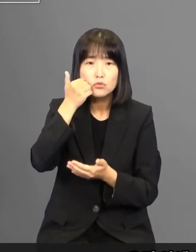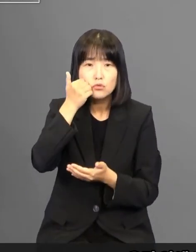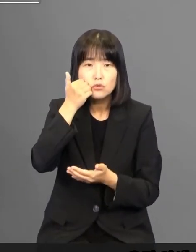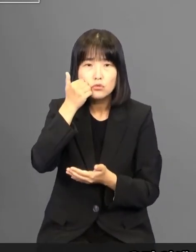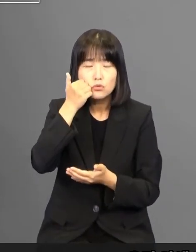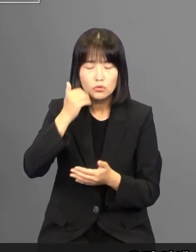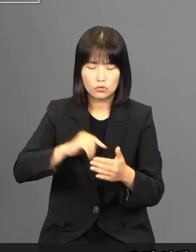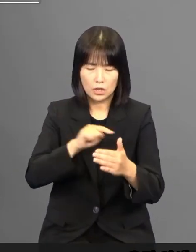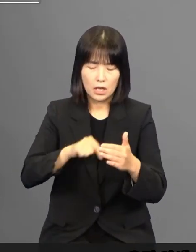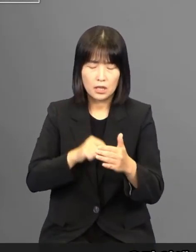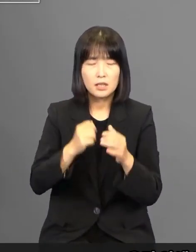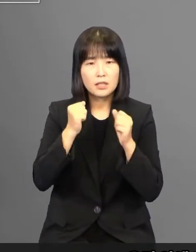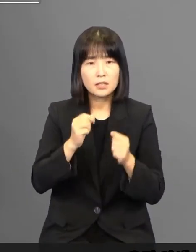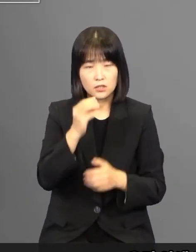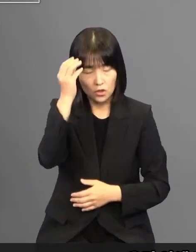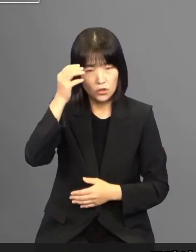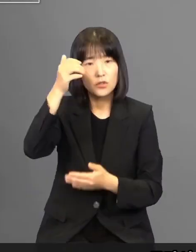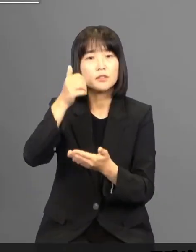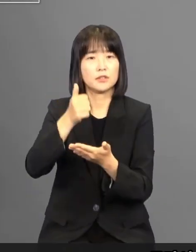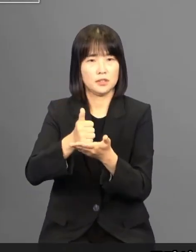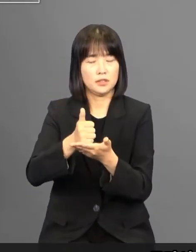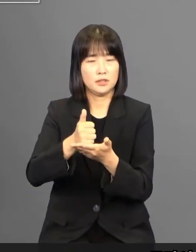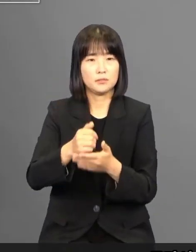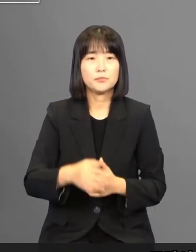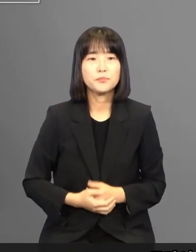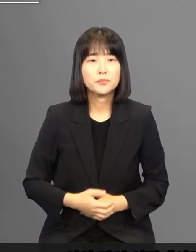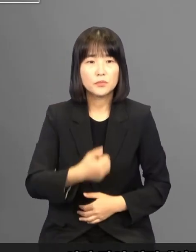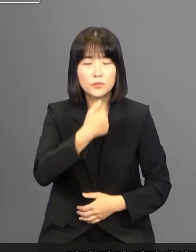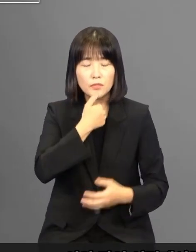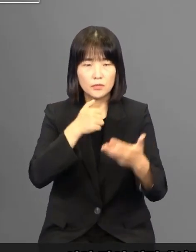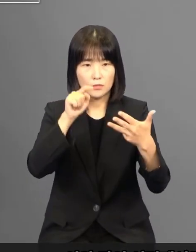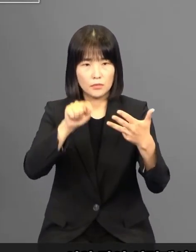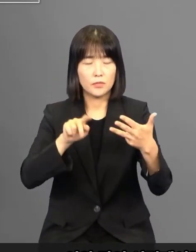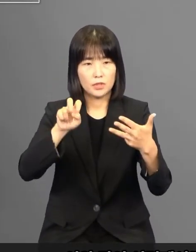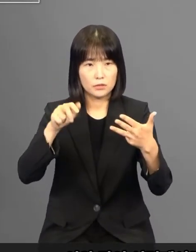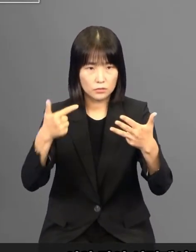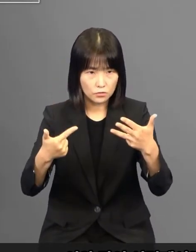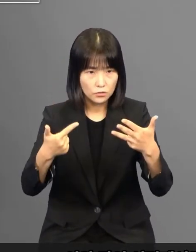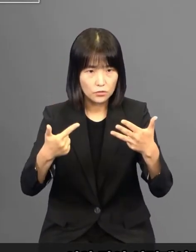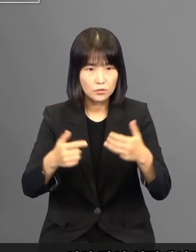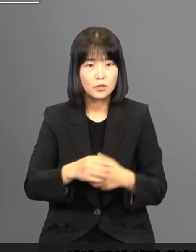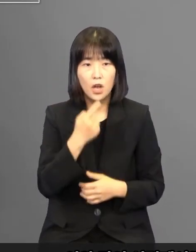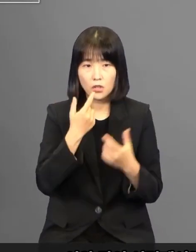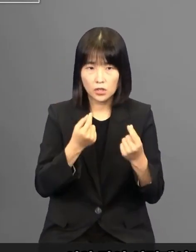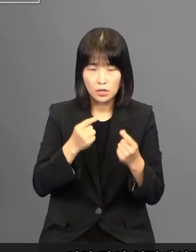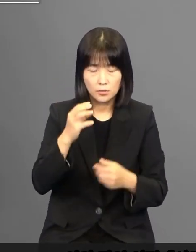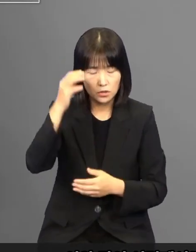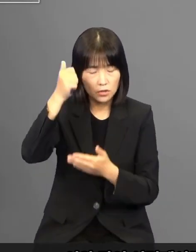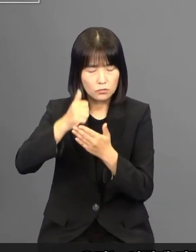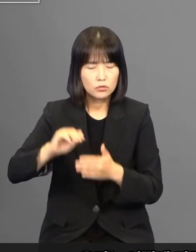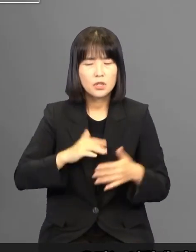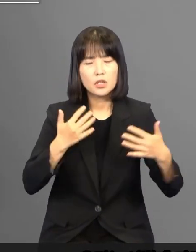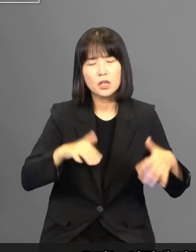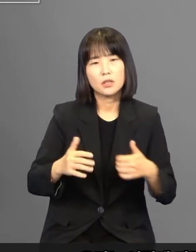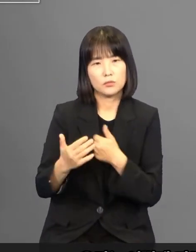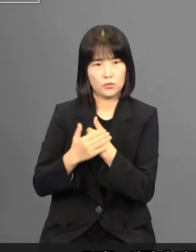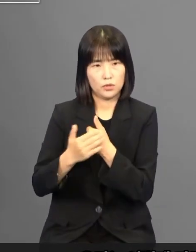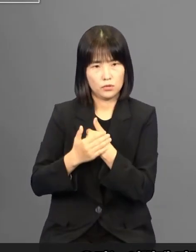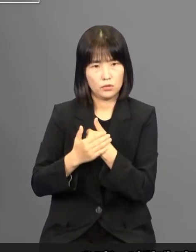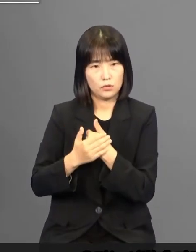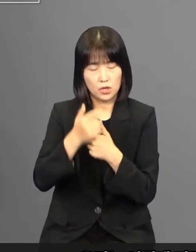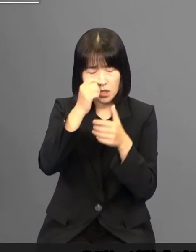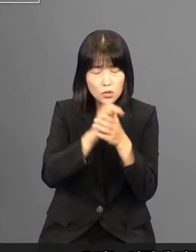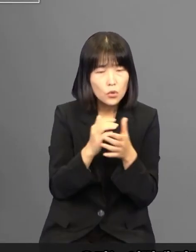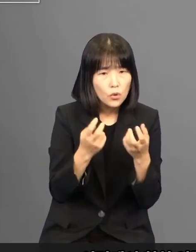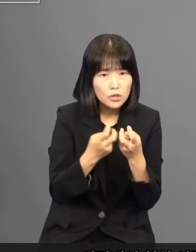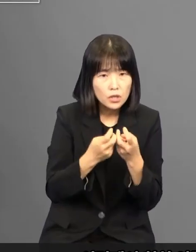계신 성령님이십니다. 로마서 8장 26절입니다. 이와 같이 성령께서 우리의 약함을 도와주십니다. 우리는 어떻게 기도해야